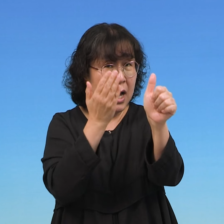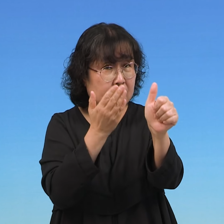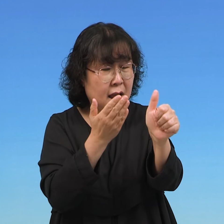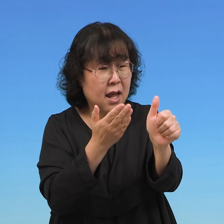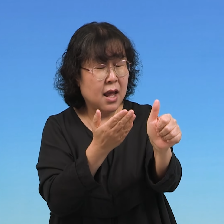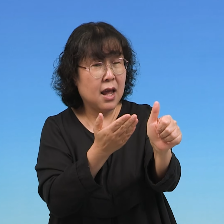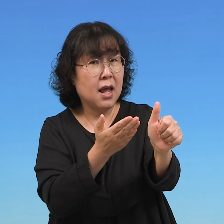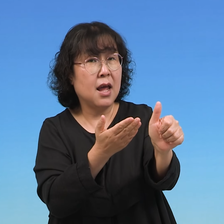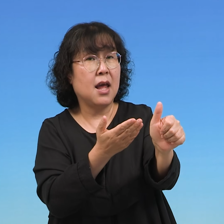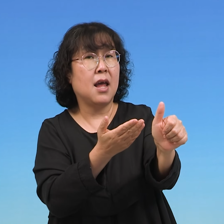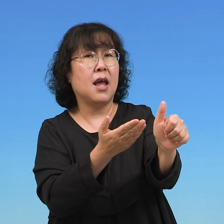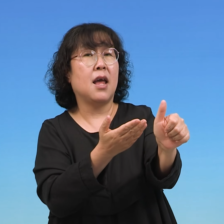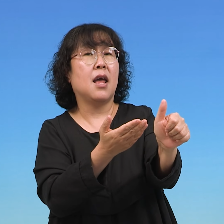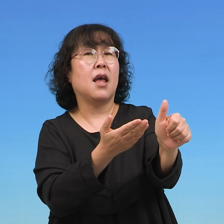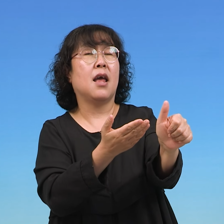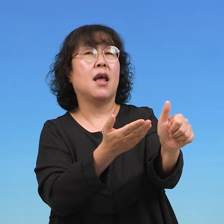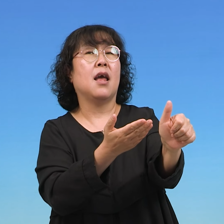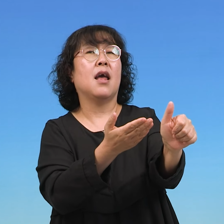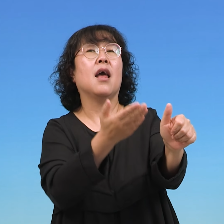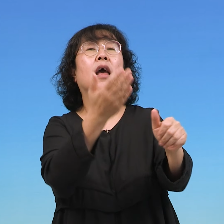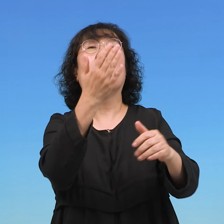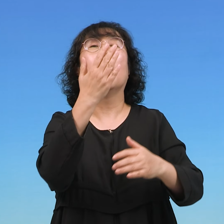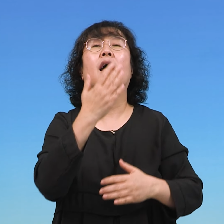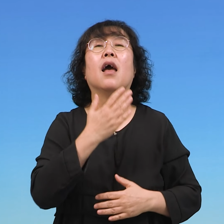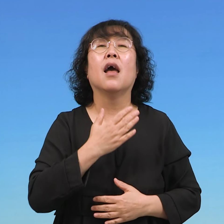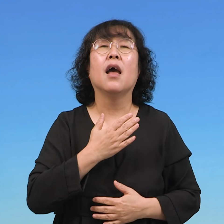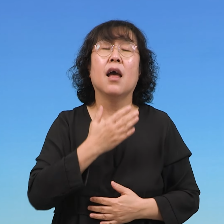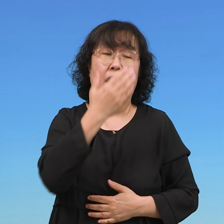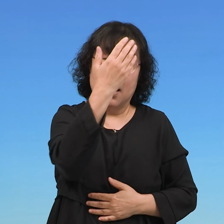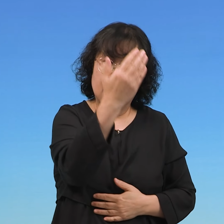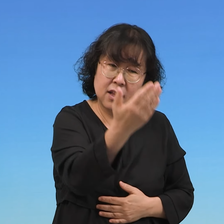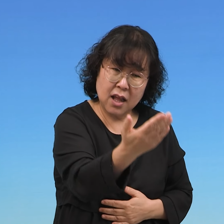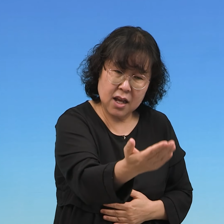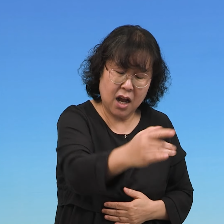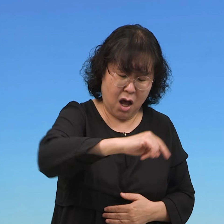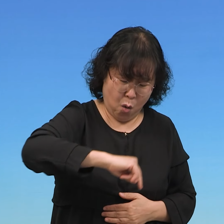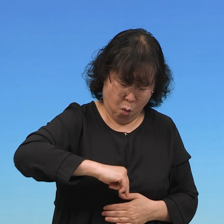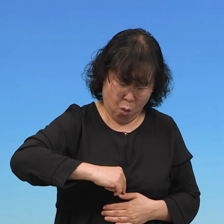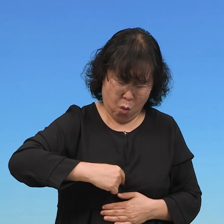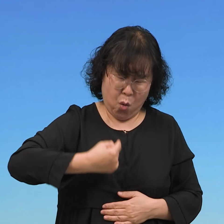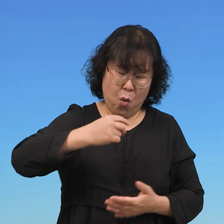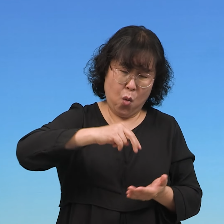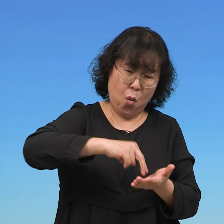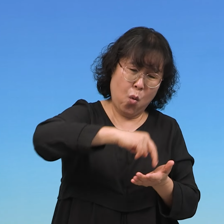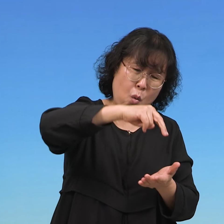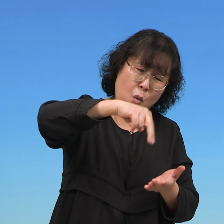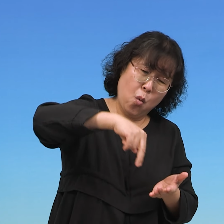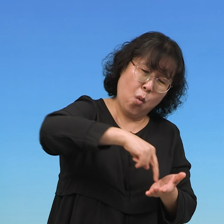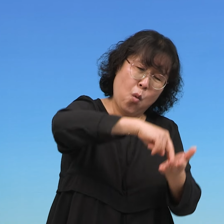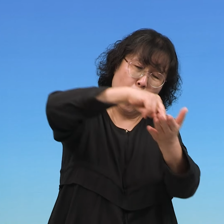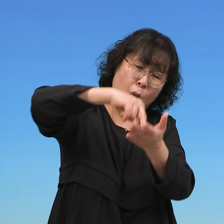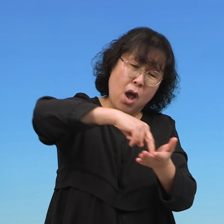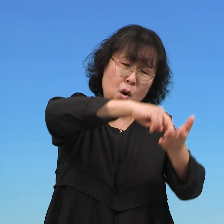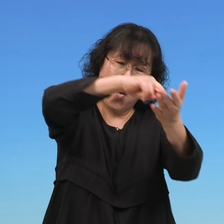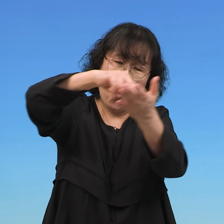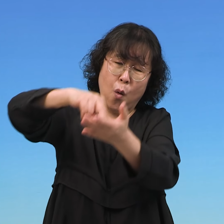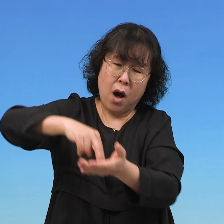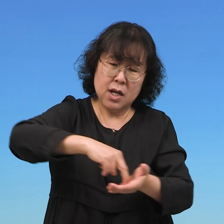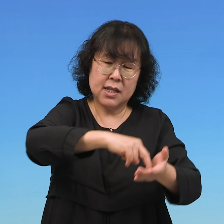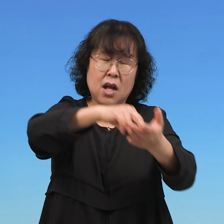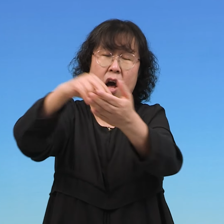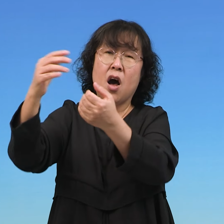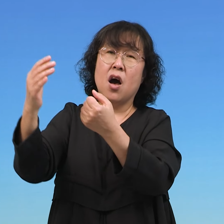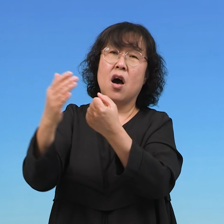여러분 언제 기도해 드리는지 아십니까? 내가 홀로 외로워서